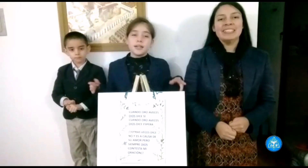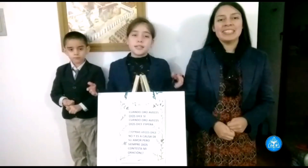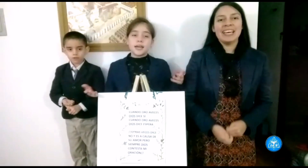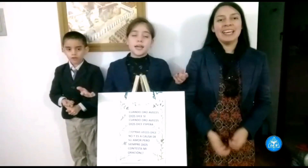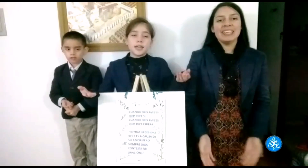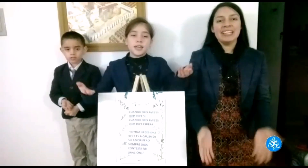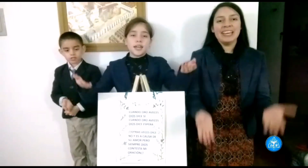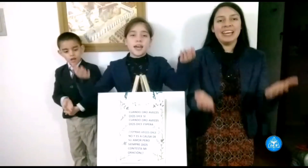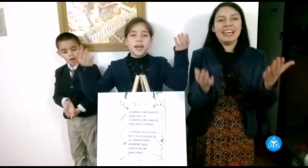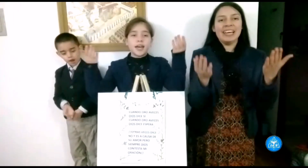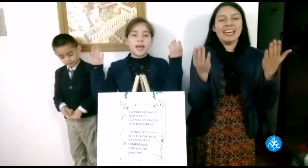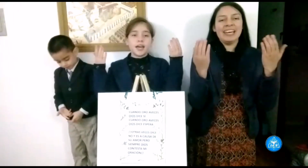Seguiré,